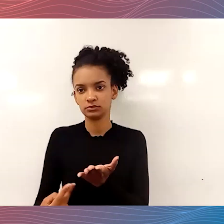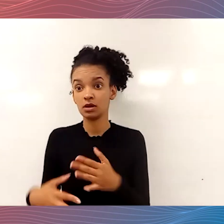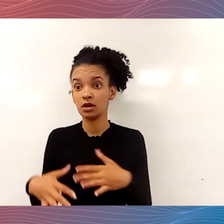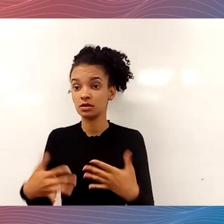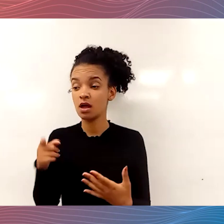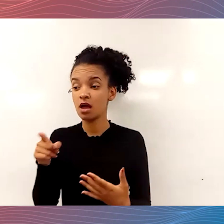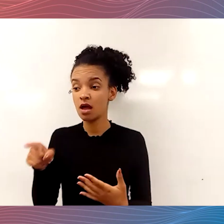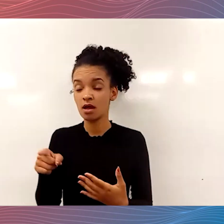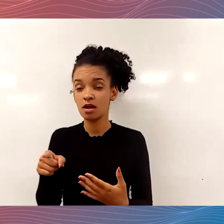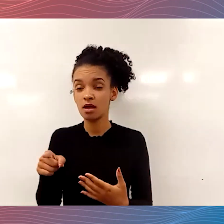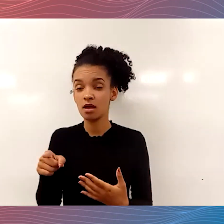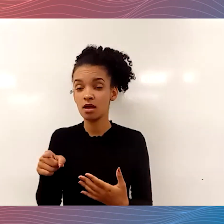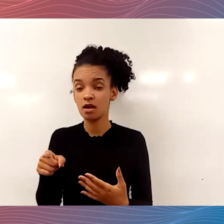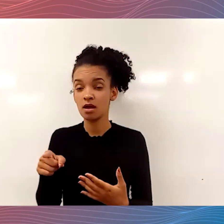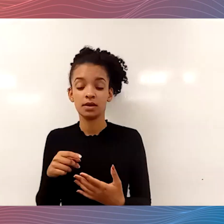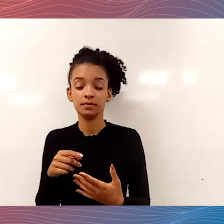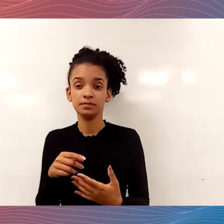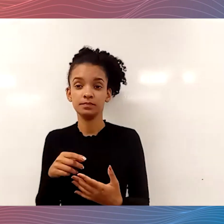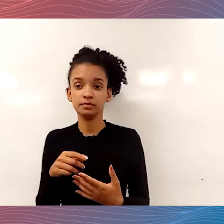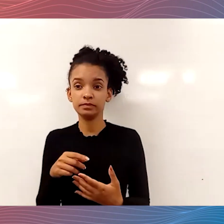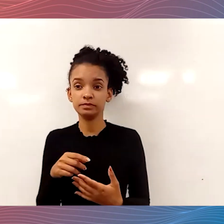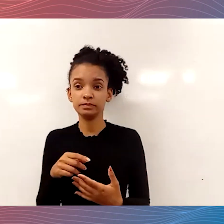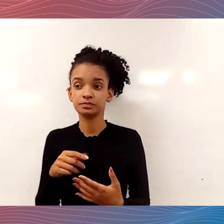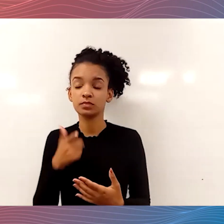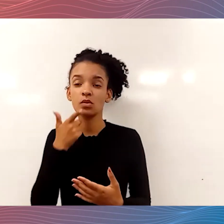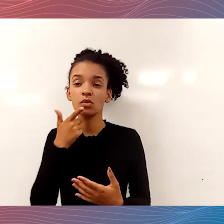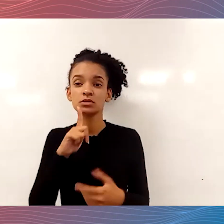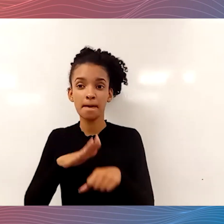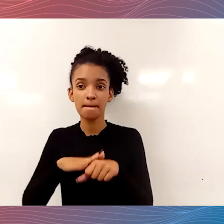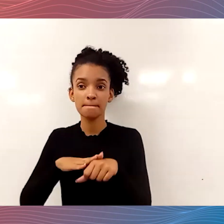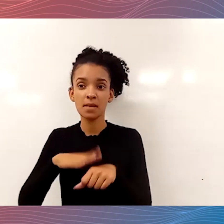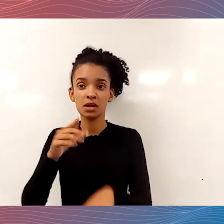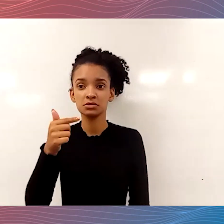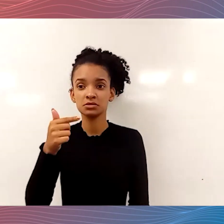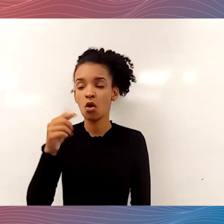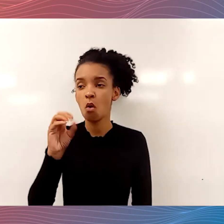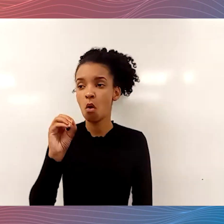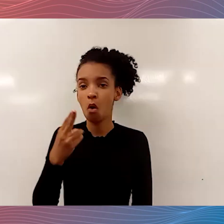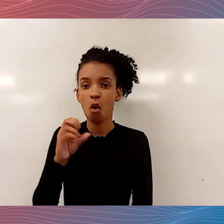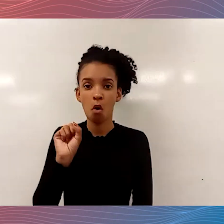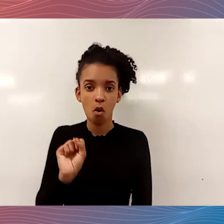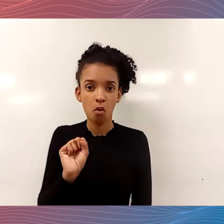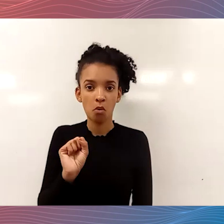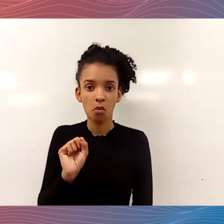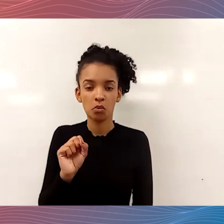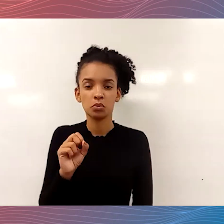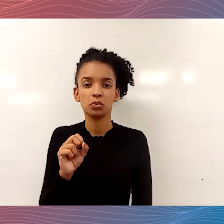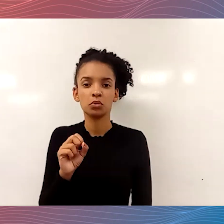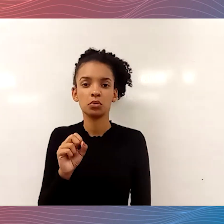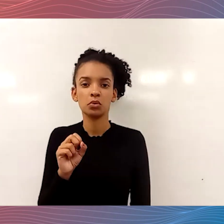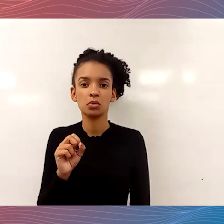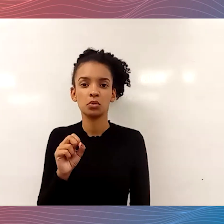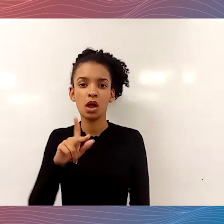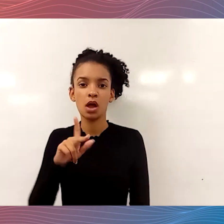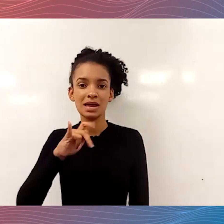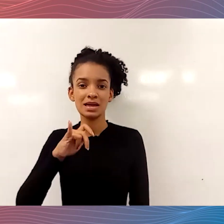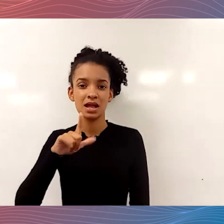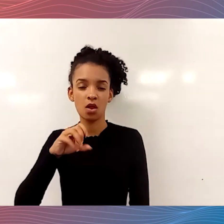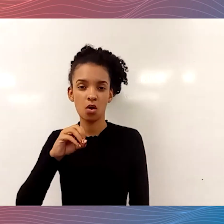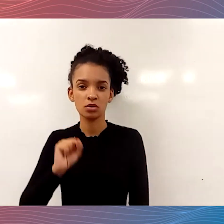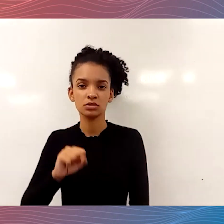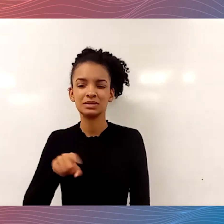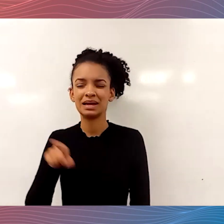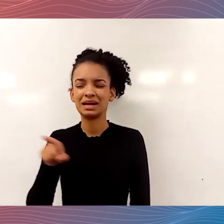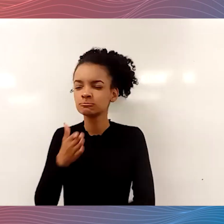exercício, se eu não me engano, ganhou 7, 8 quilos só de massa muscular, né? E treinaram toda sorte de